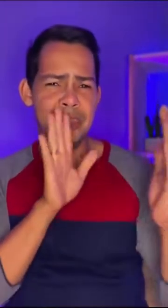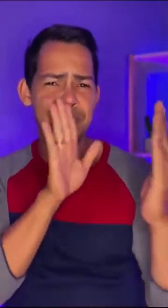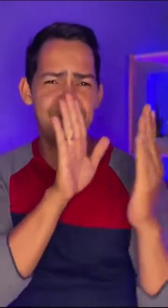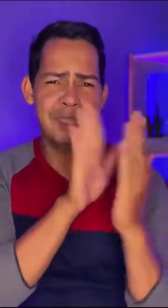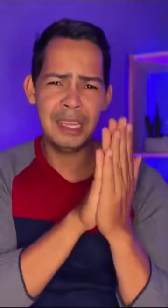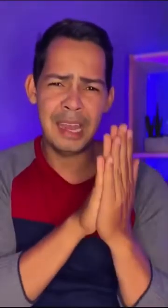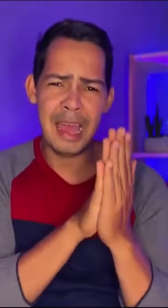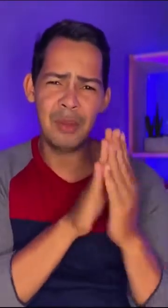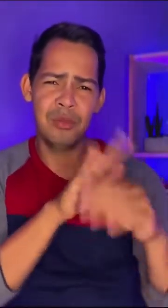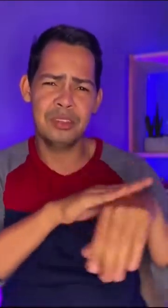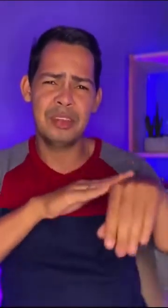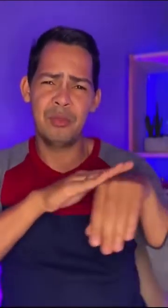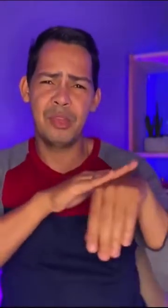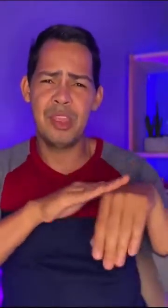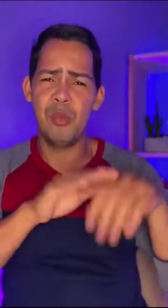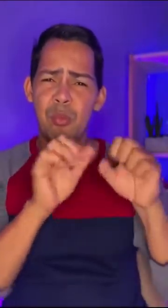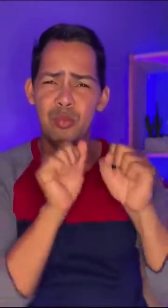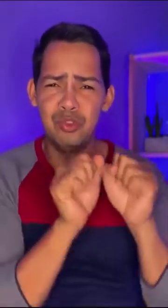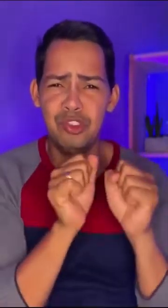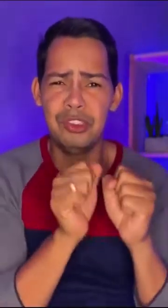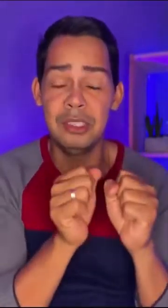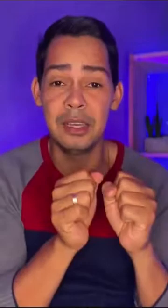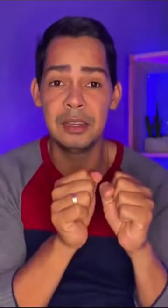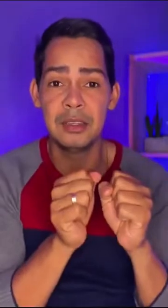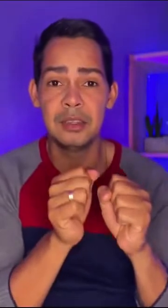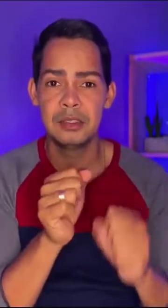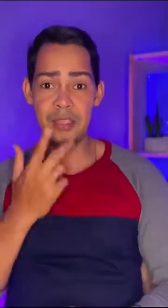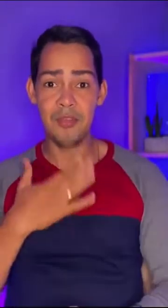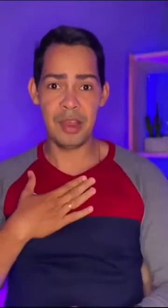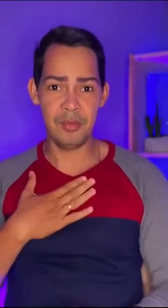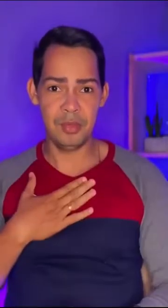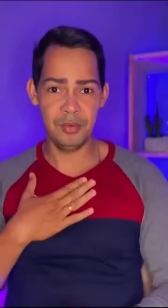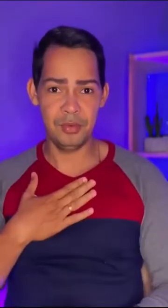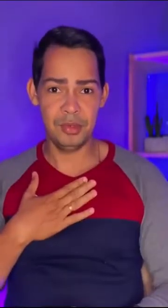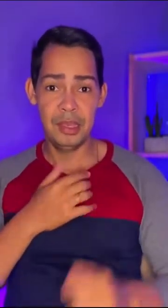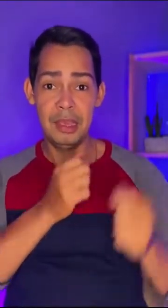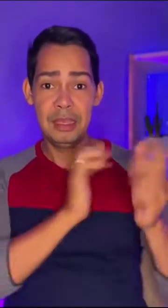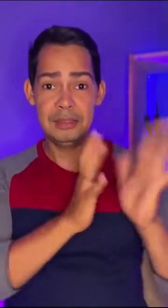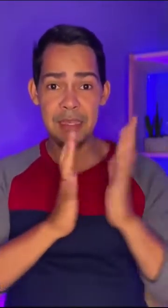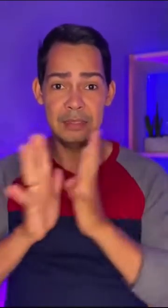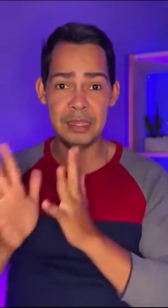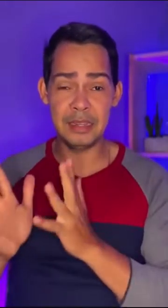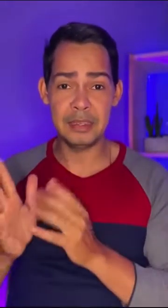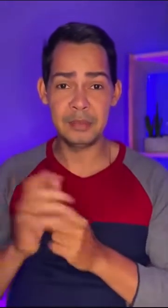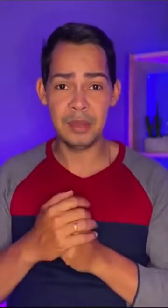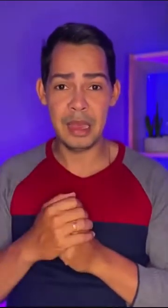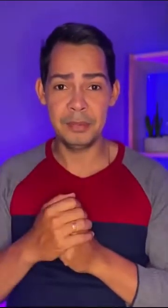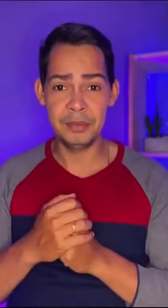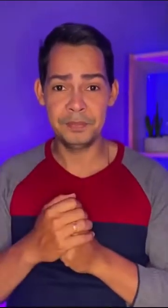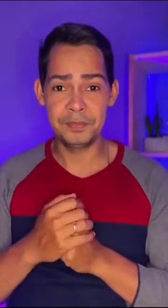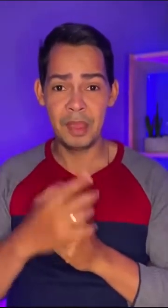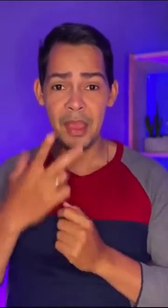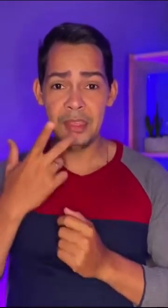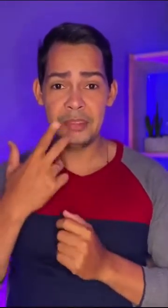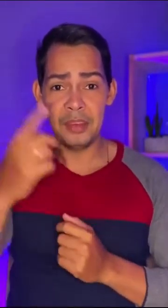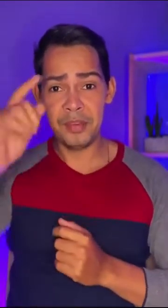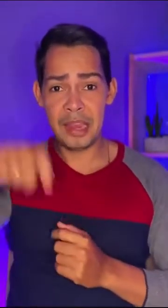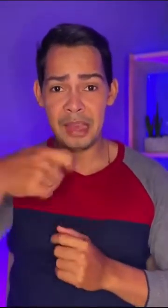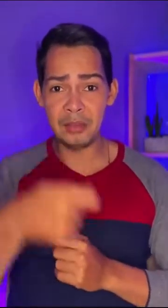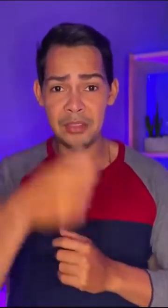podia ir lá conversar com ele, eu podia. E se ele falar comigo? E se ele sinalizar muito rápido? E se ele falar o